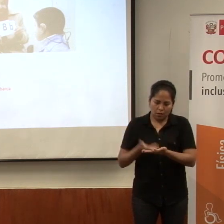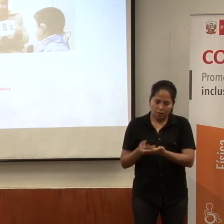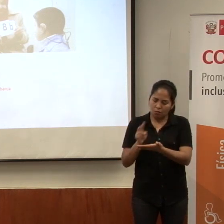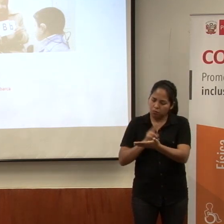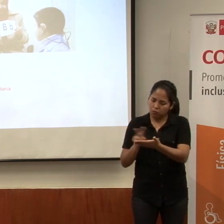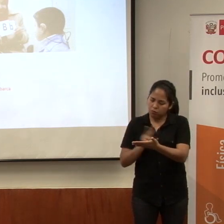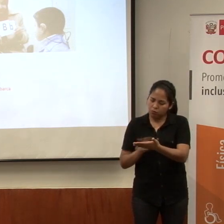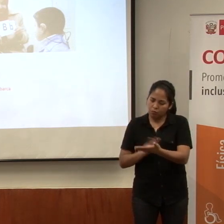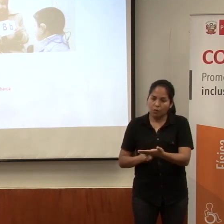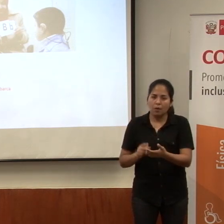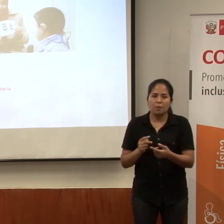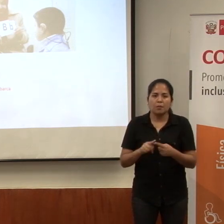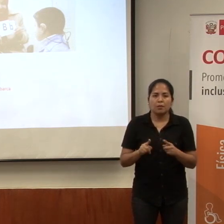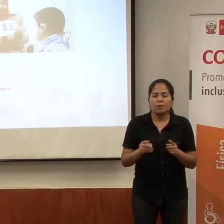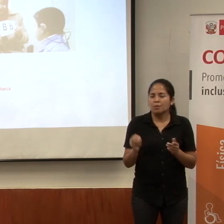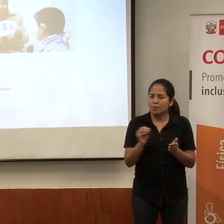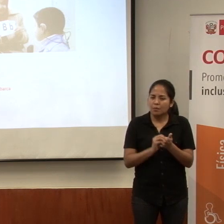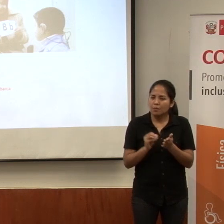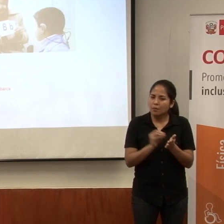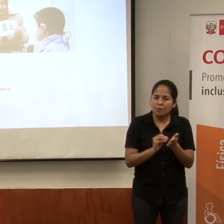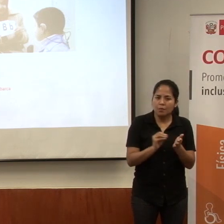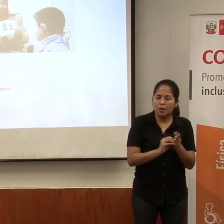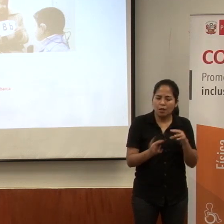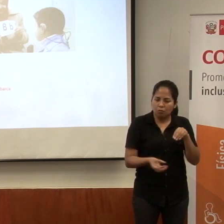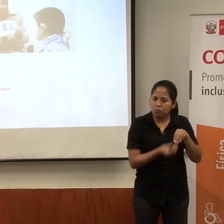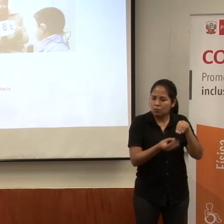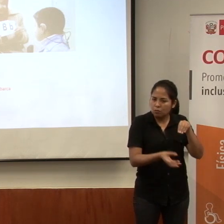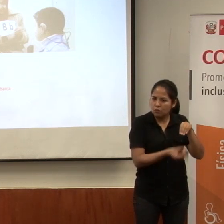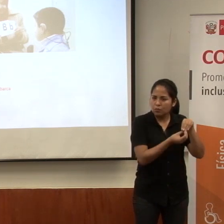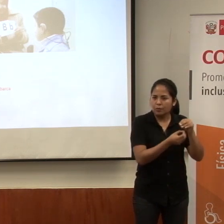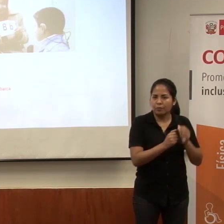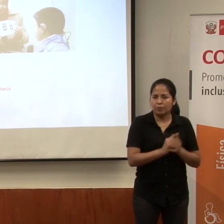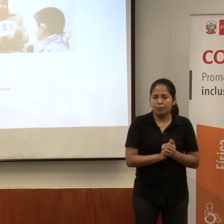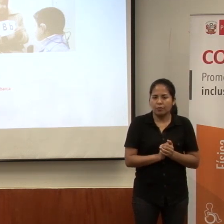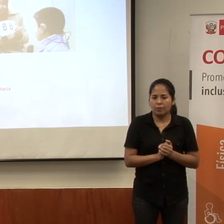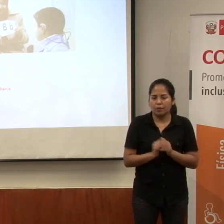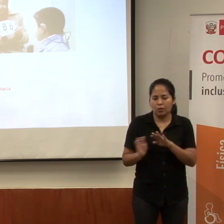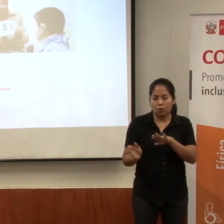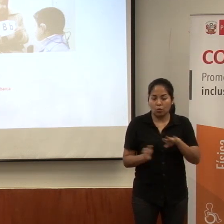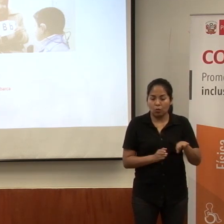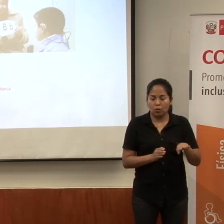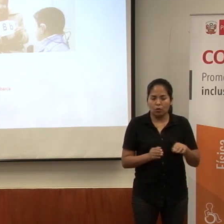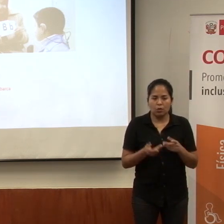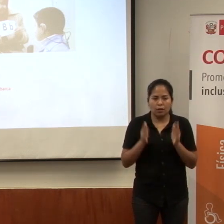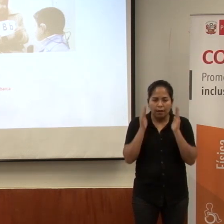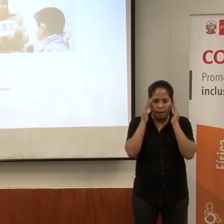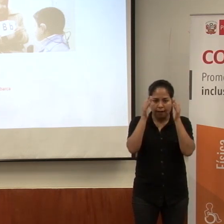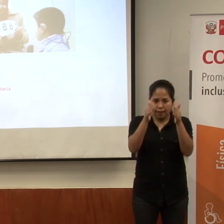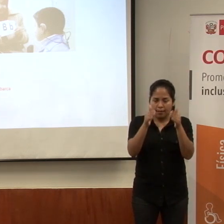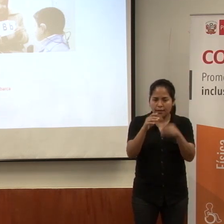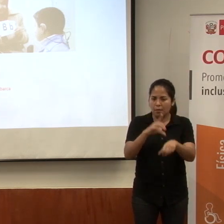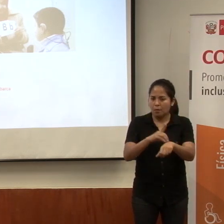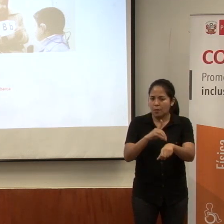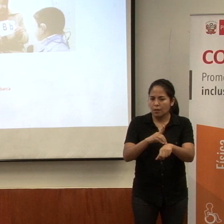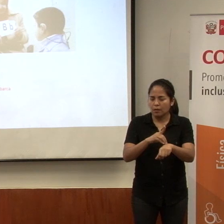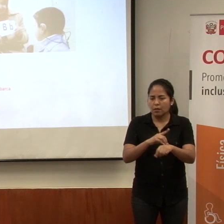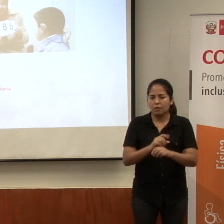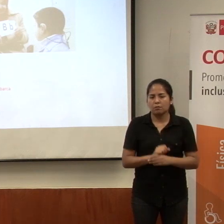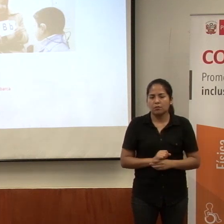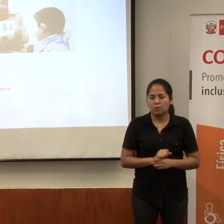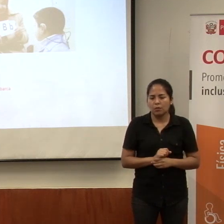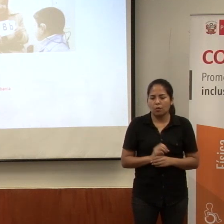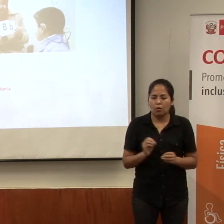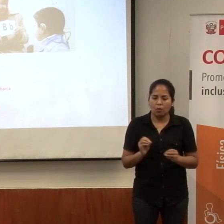pero necesitamos afinar más, y no solamente la capacidad desde el lado de la mirada médica, sino en el caso, por ejemplo, de los niños,